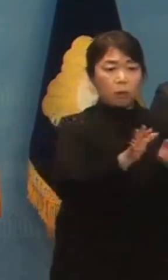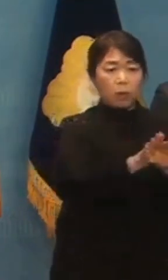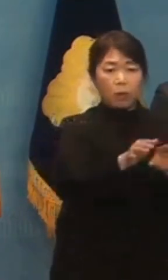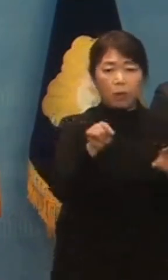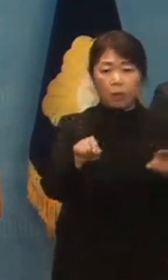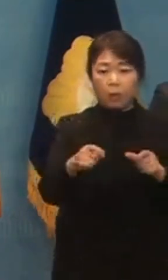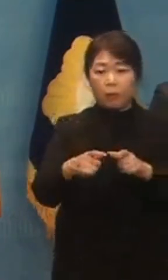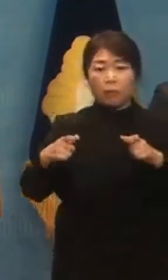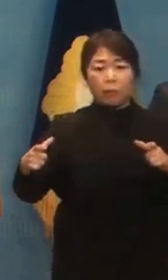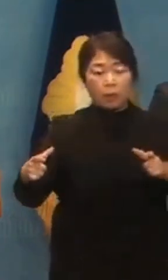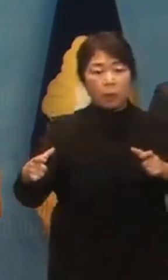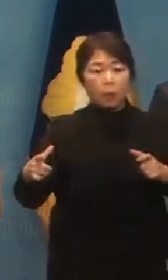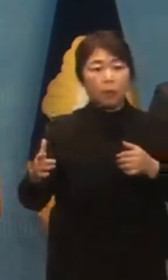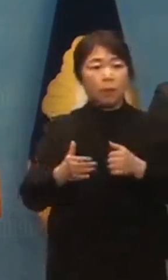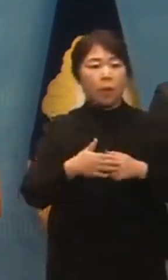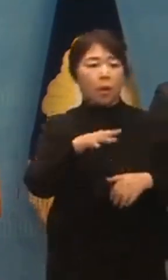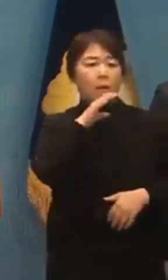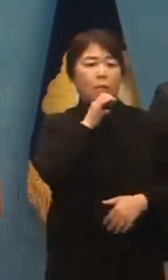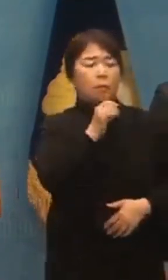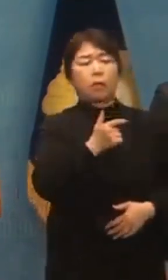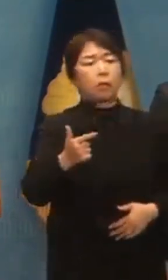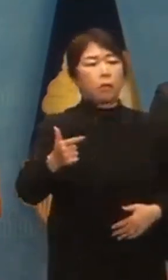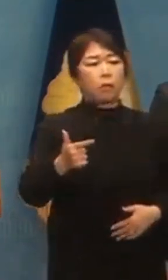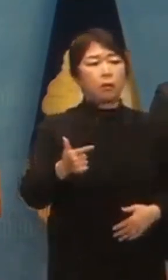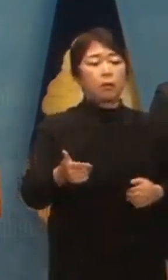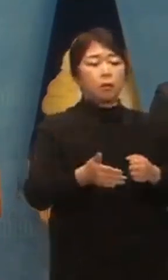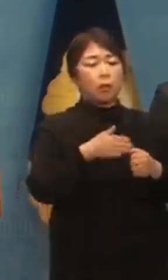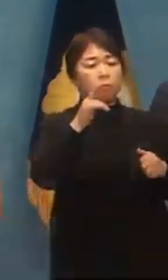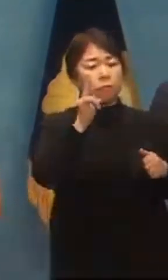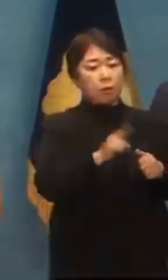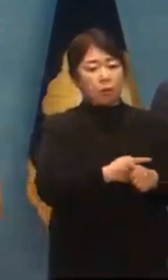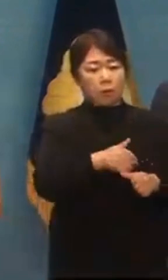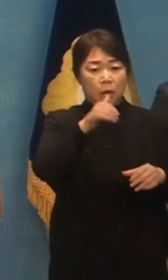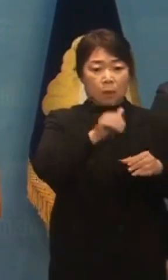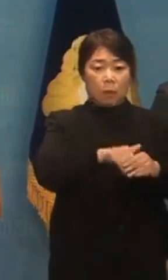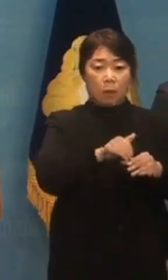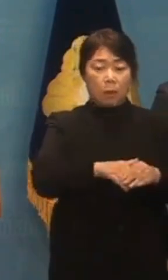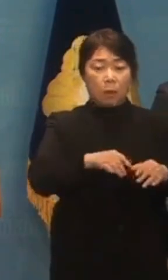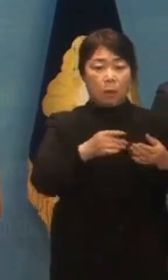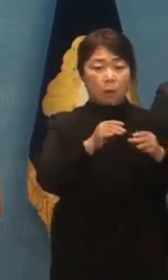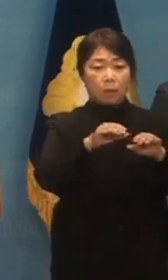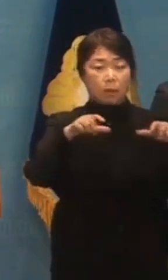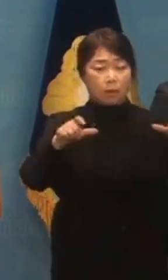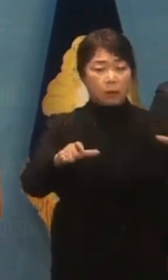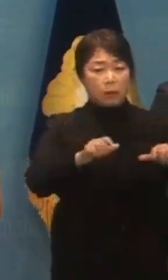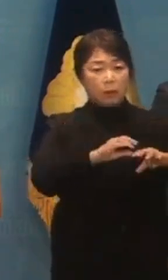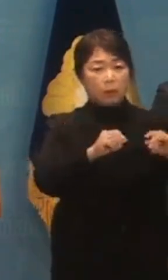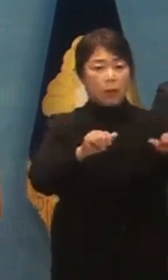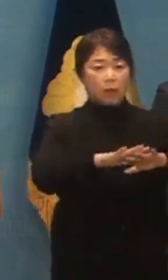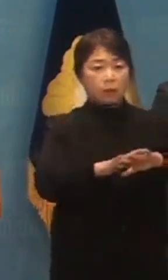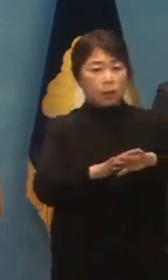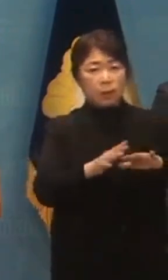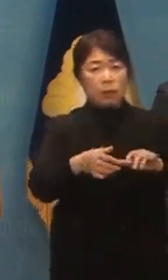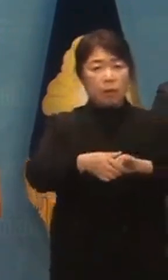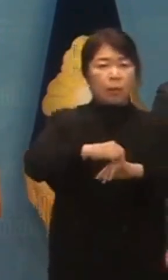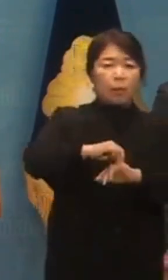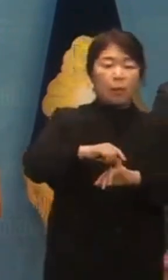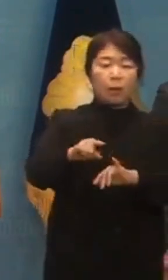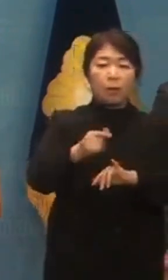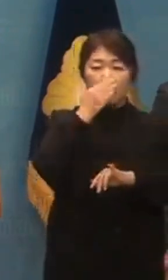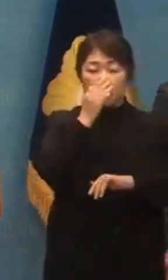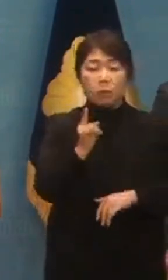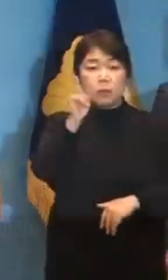지역의 반발로 인해서 굉장히 지형적인 선거구 획정이 이루어졌습니다. 바로 순천시 해동면을